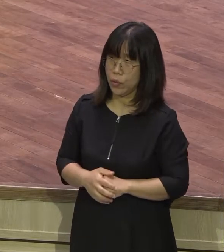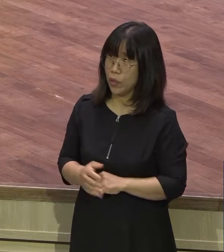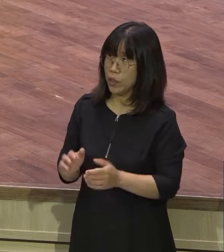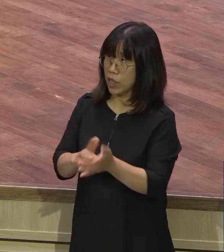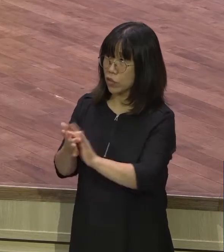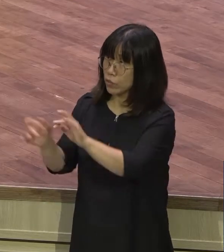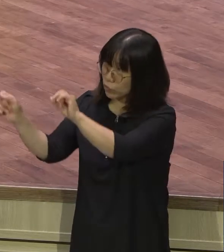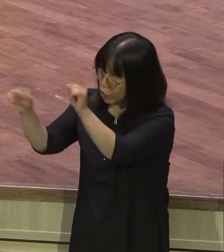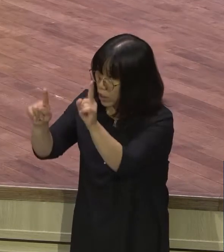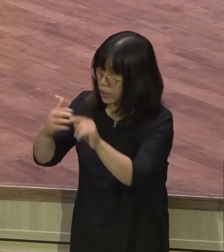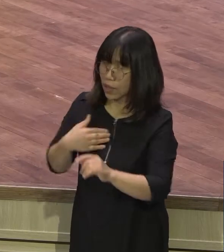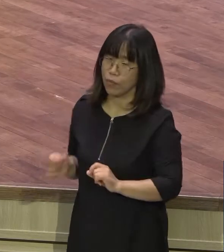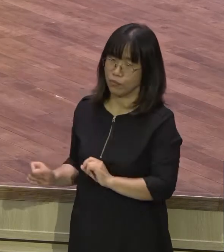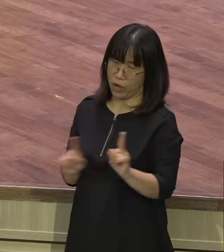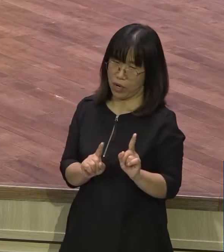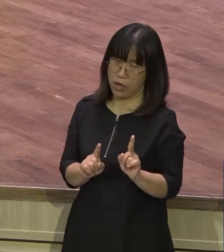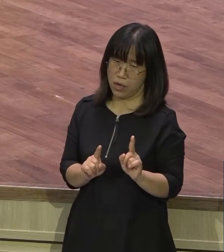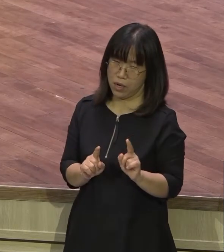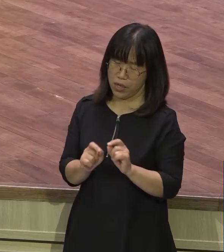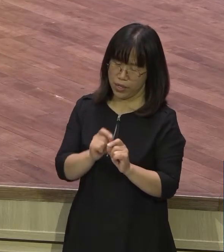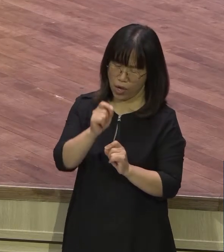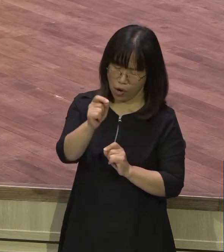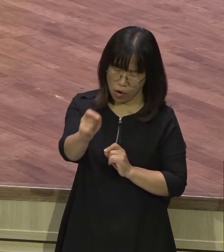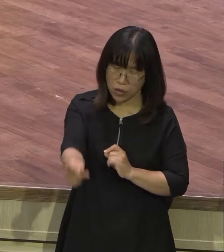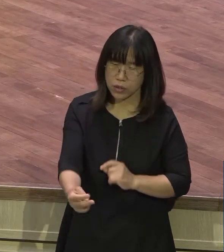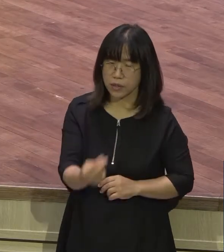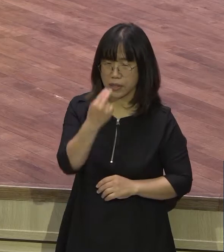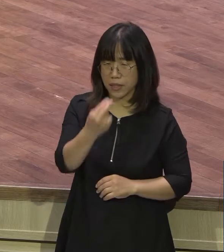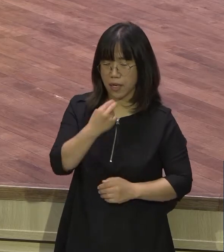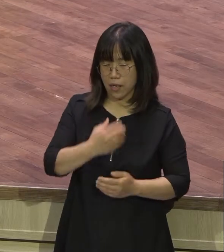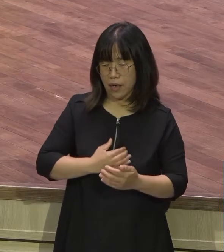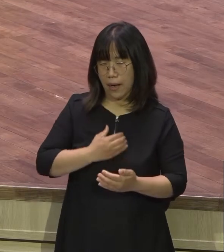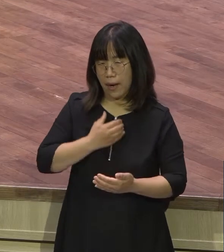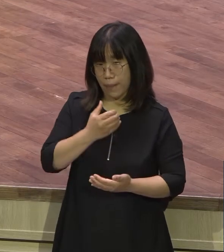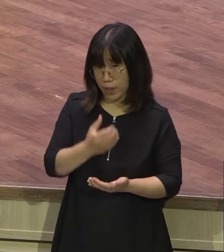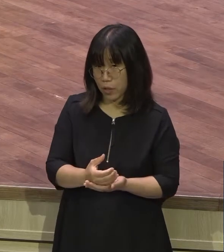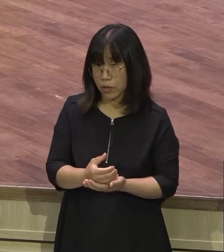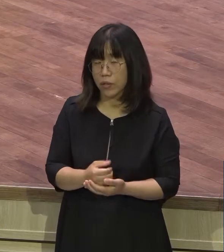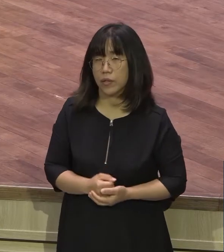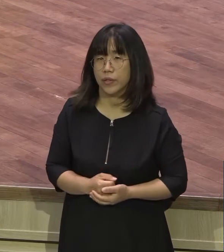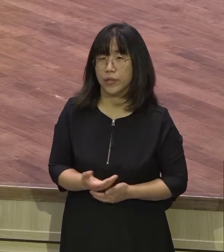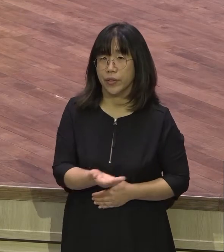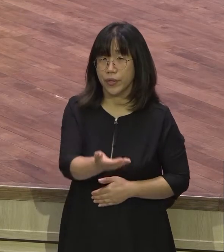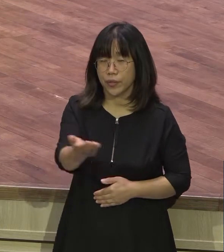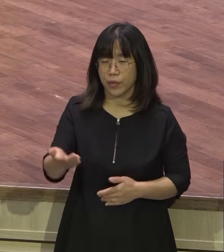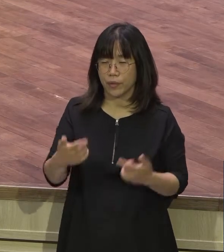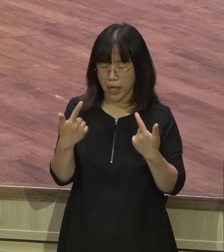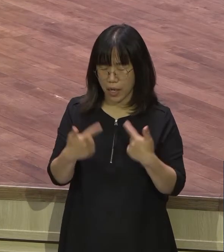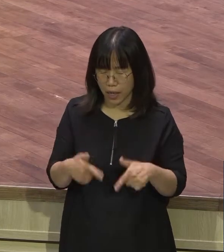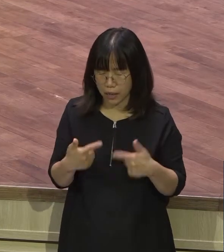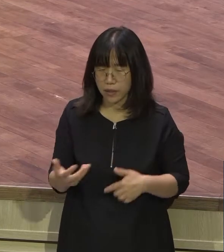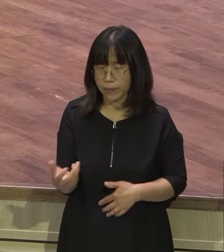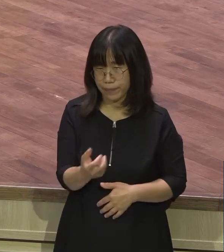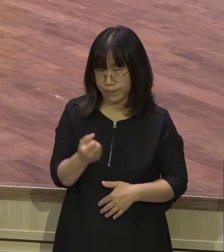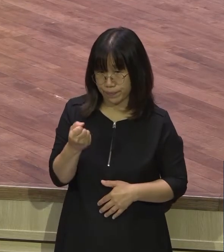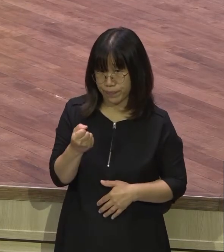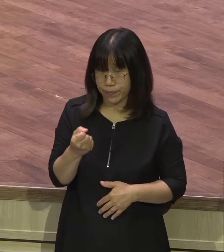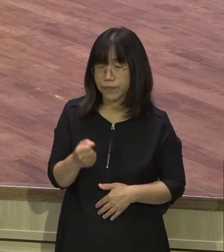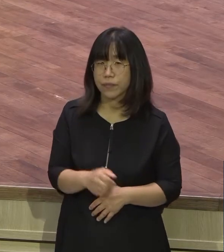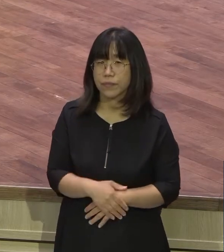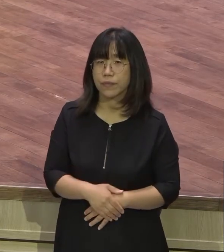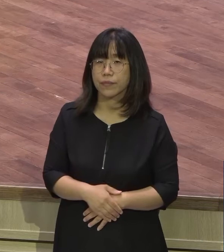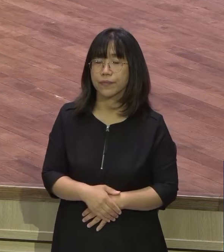나도 부활했다 영생한 감격 이 감격이 여러분 속에 늘 있어라 그래서 초실절